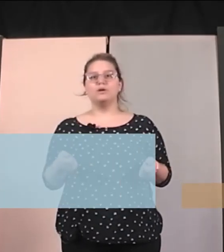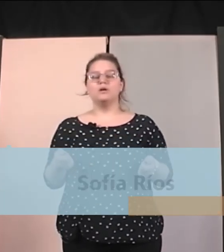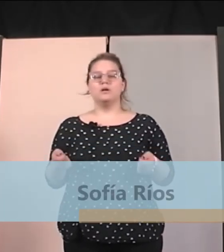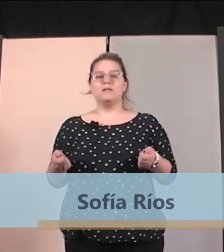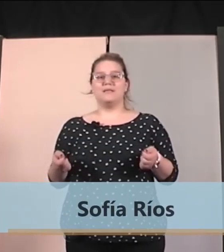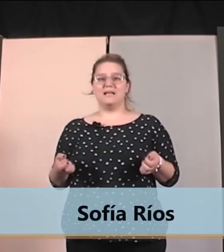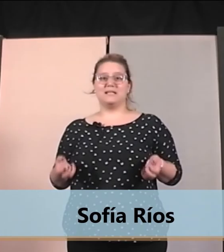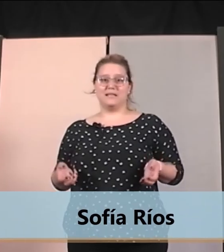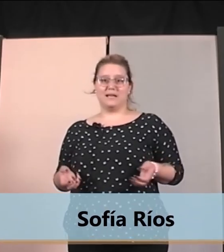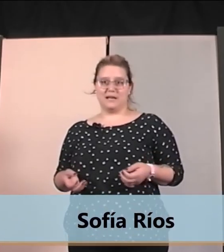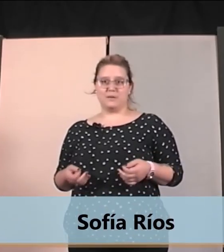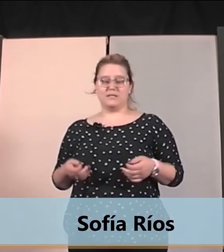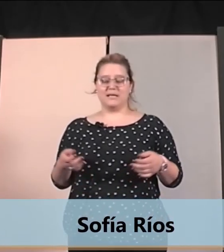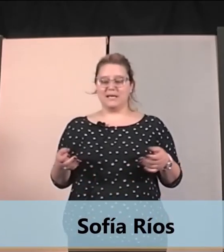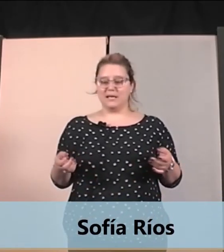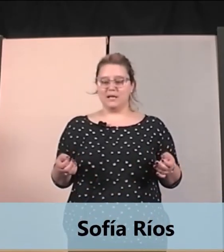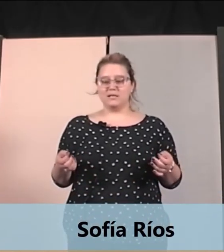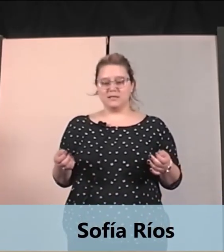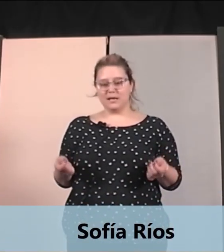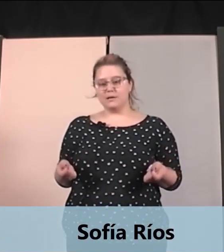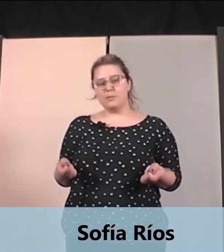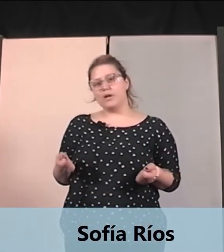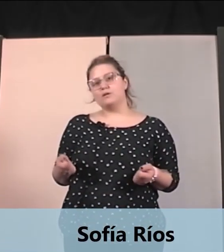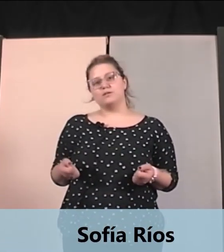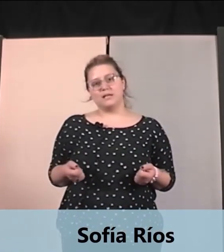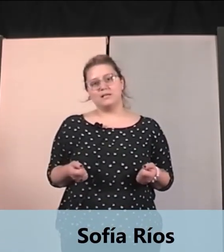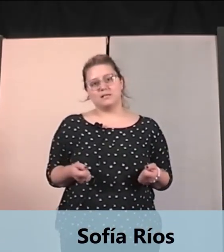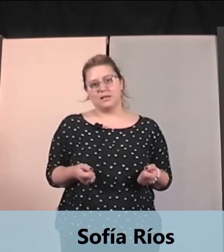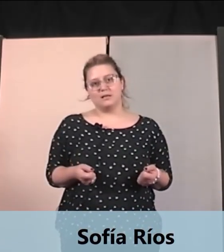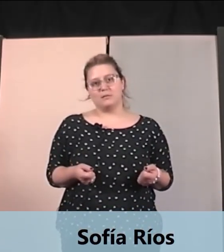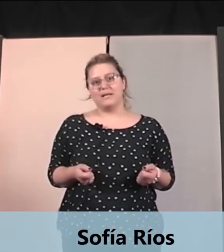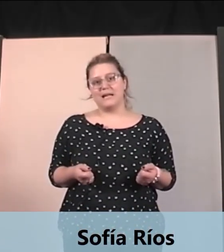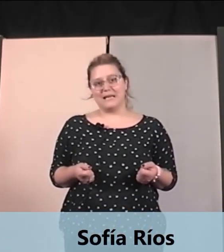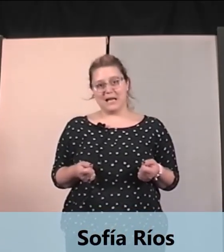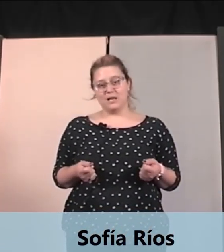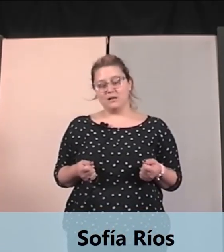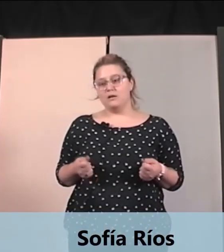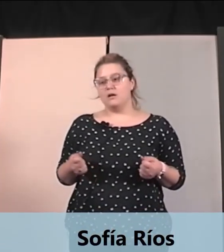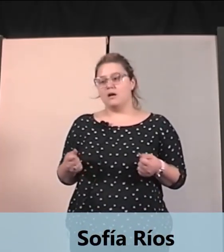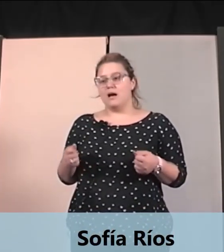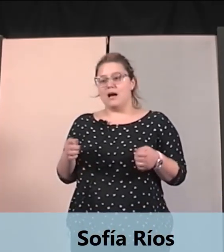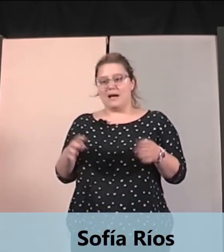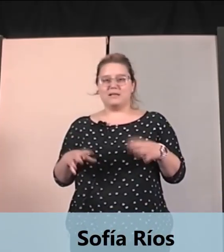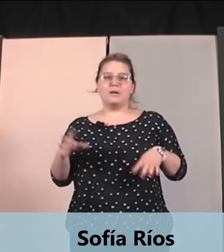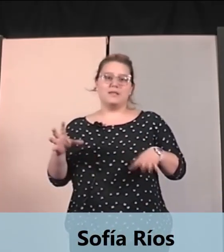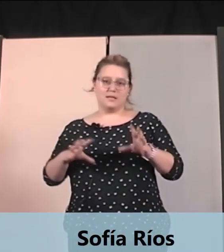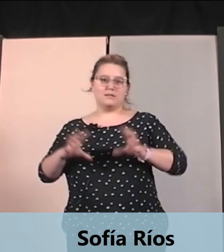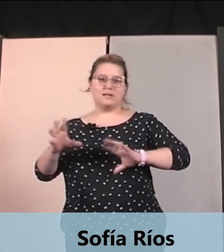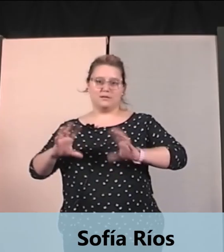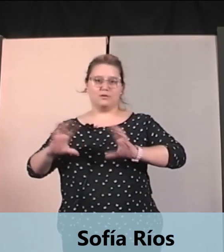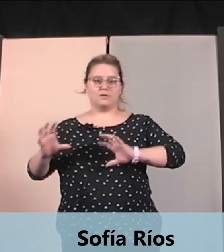del aceite de cannabis El aceite de cannabis puede conseguirse de manera legal A través de ciertos